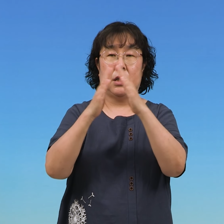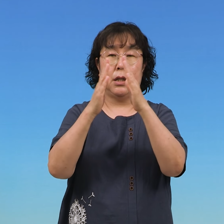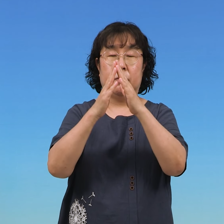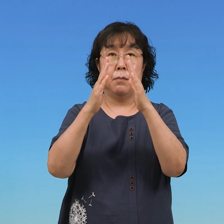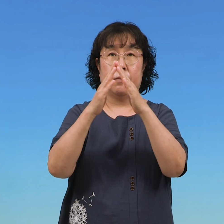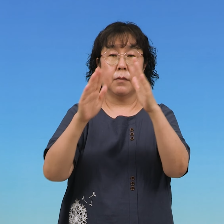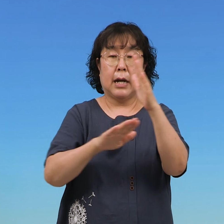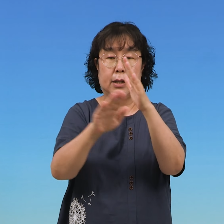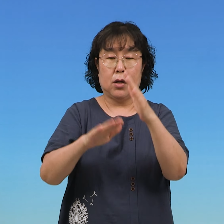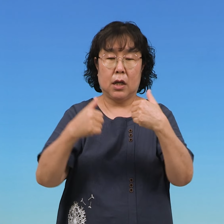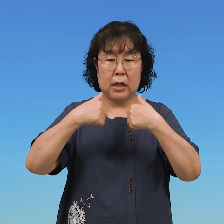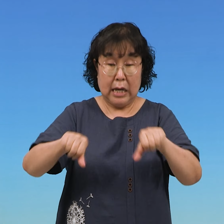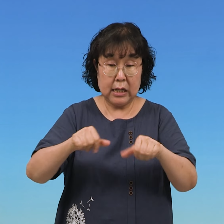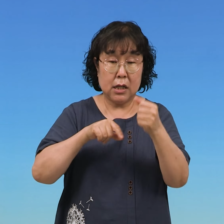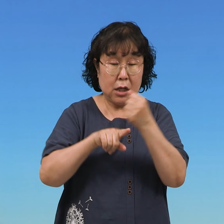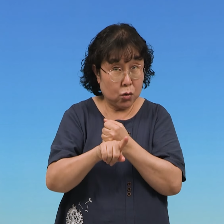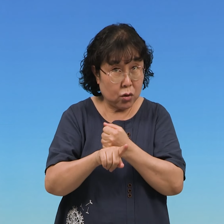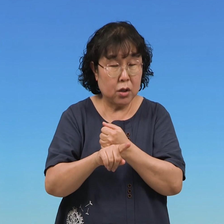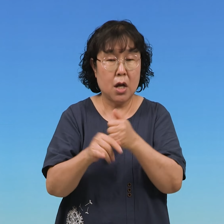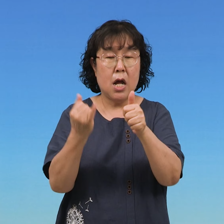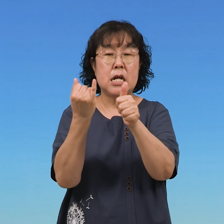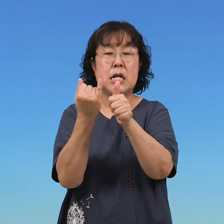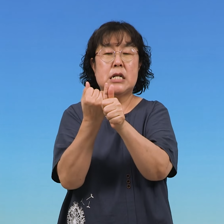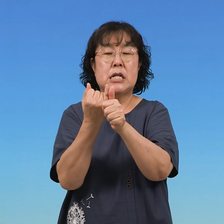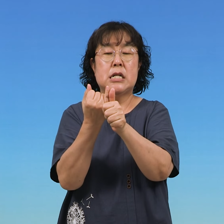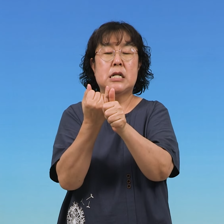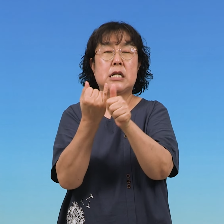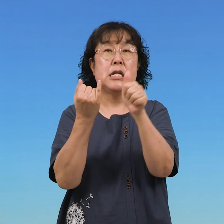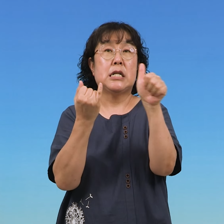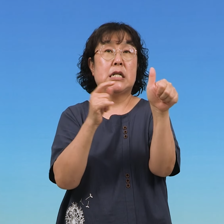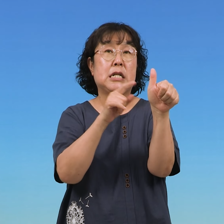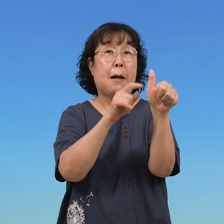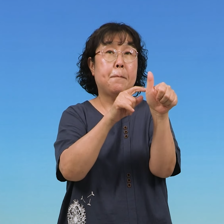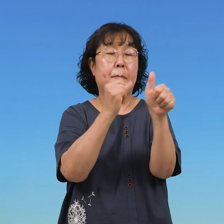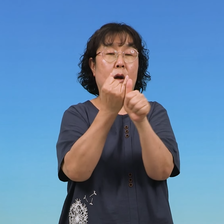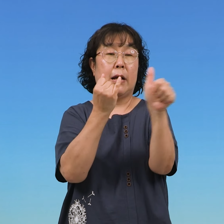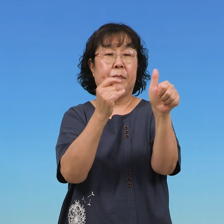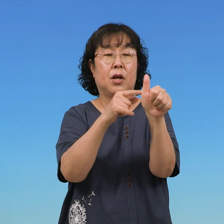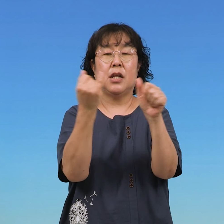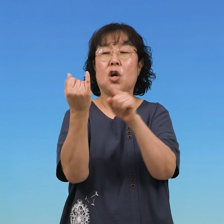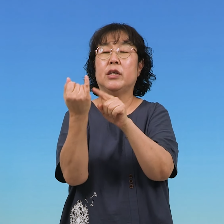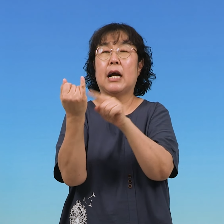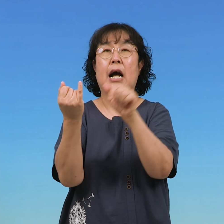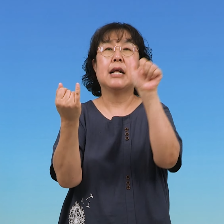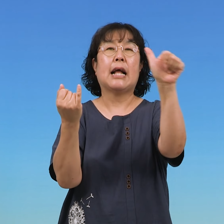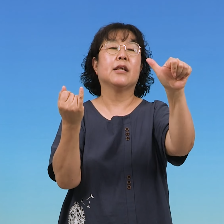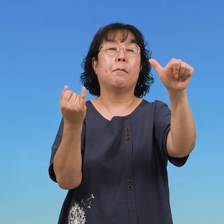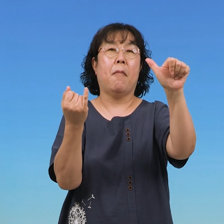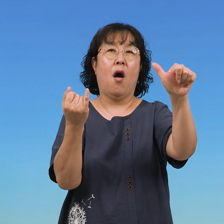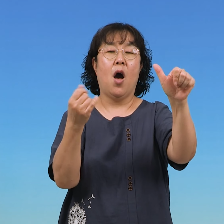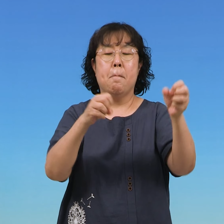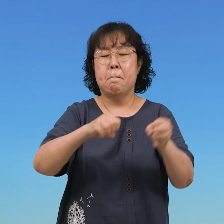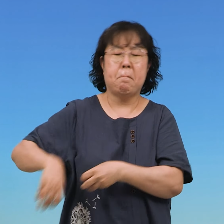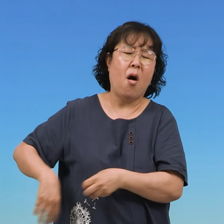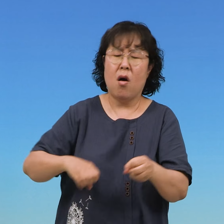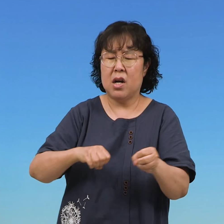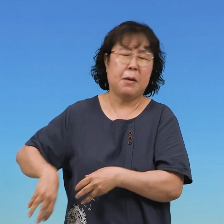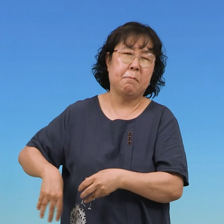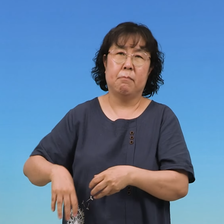가정이 깨졌다, 이 말은 남자에게 5번 버림받았다는 뜻이지, 이